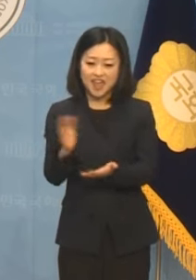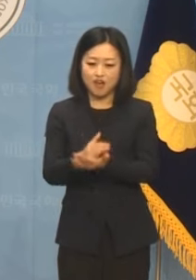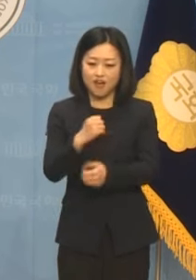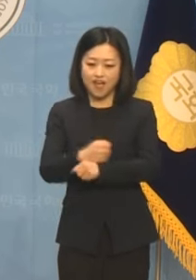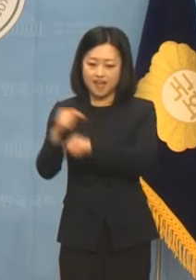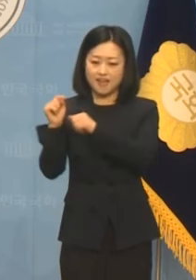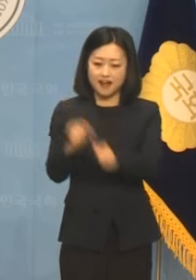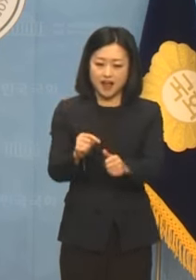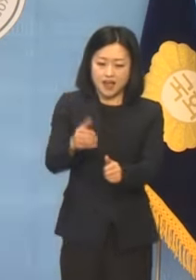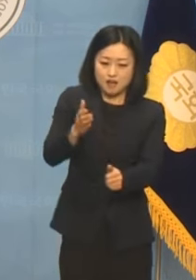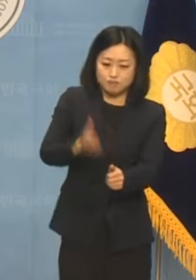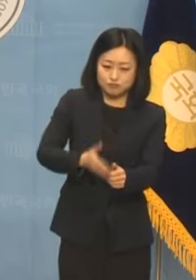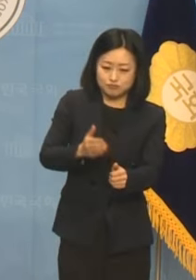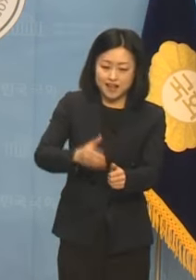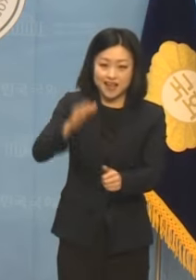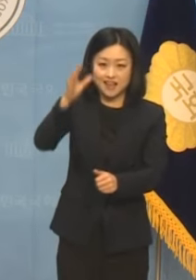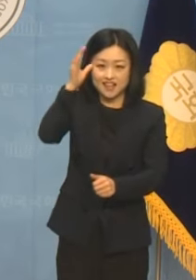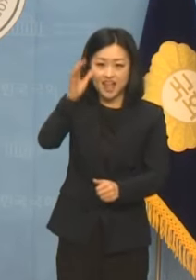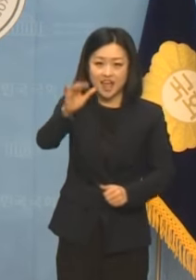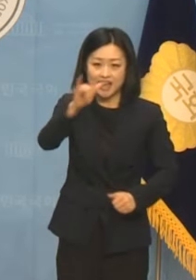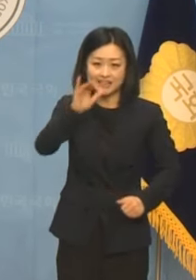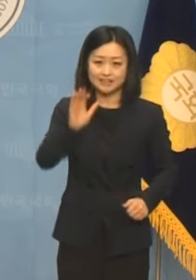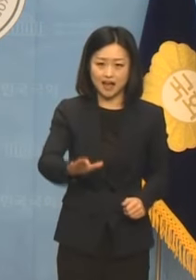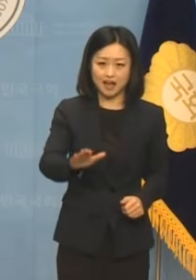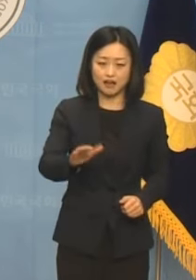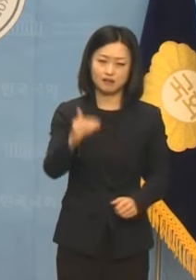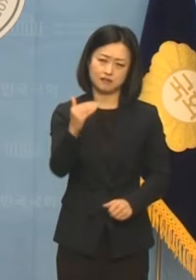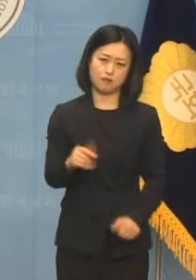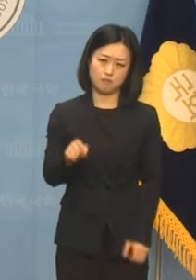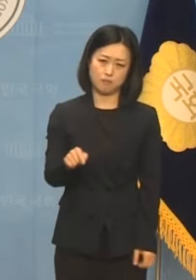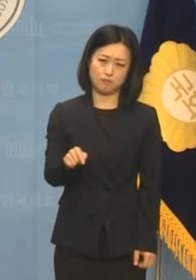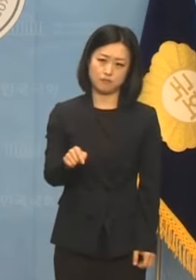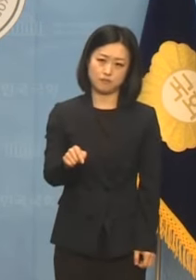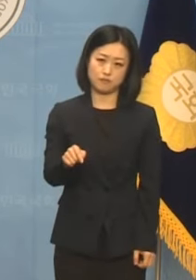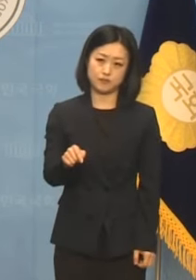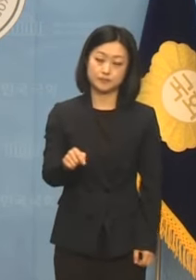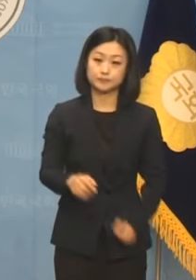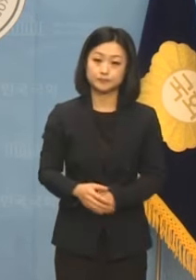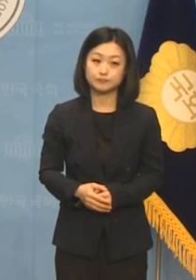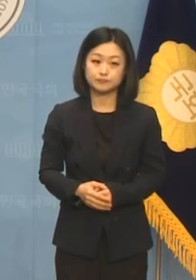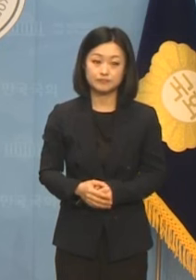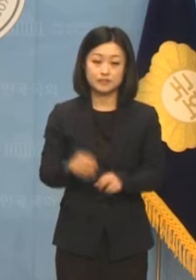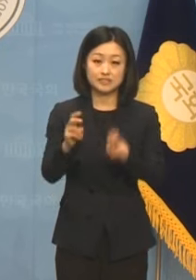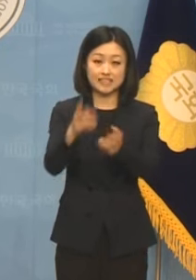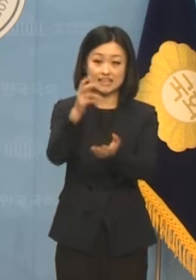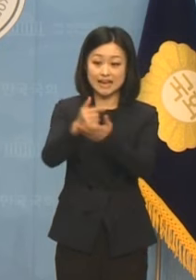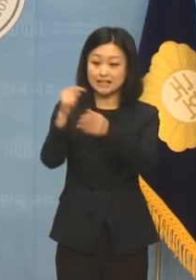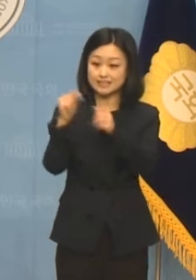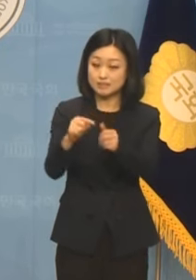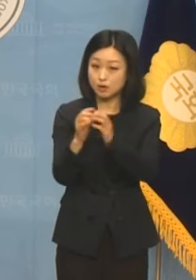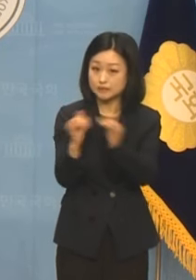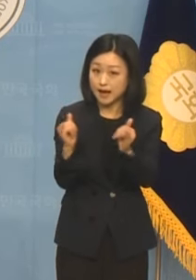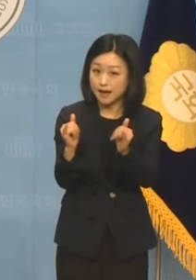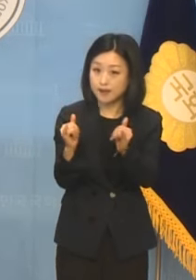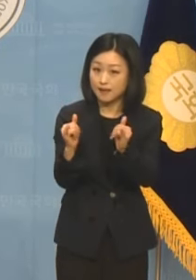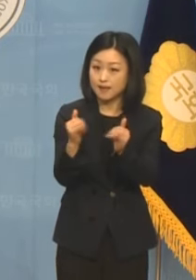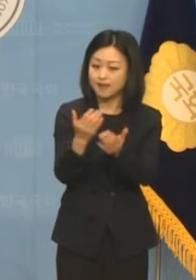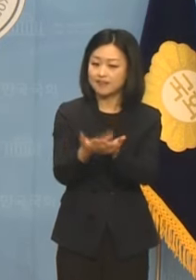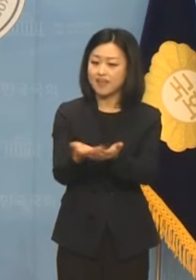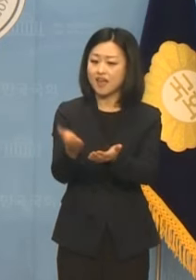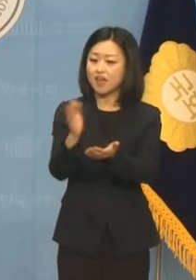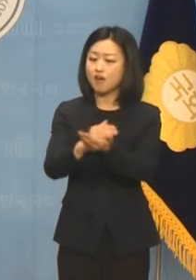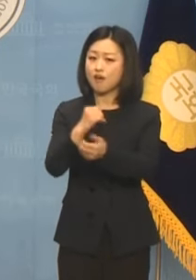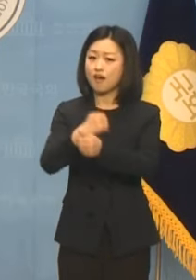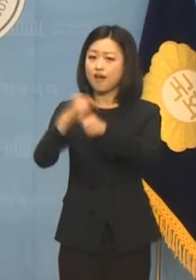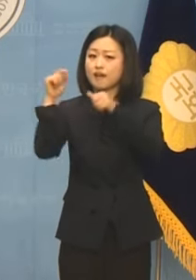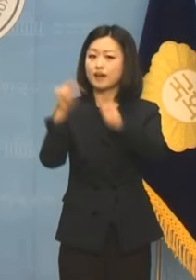추진해 주시길 기대합니다라고 되어 있습니다 사장 지명자에 개혁 작업을 요구할 수